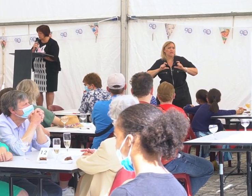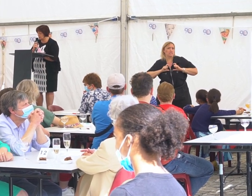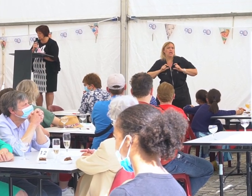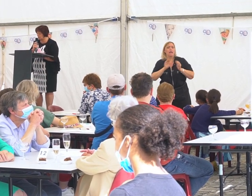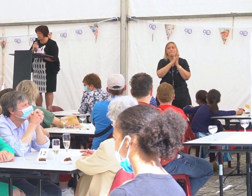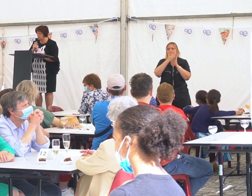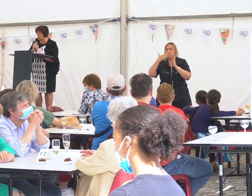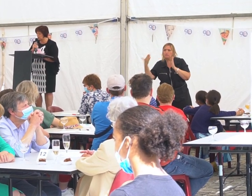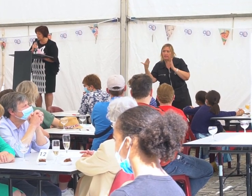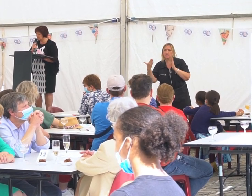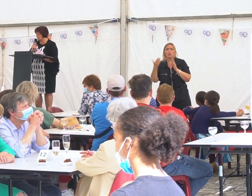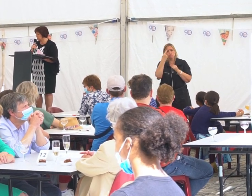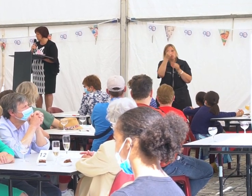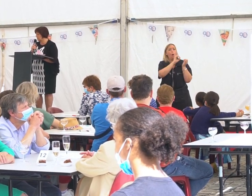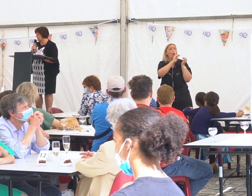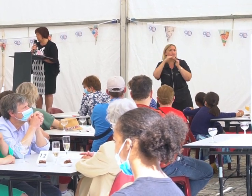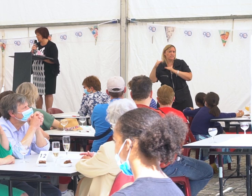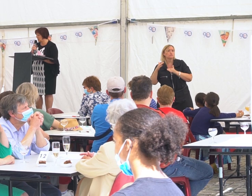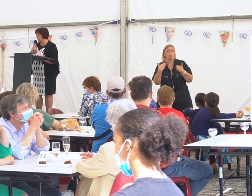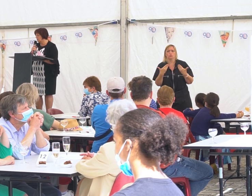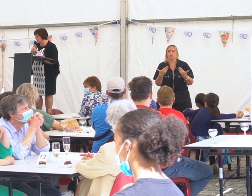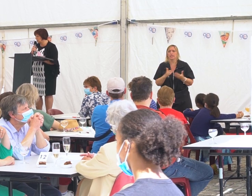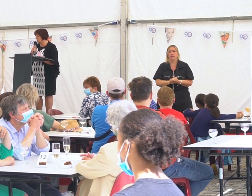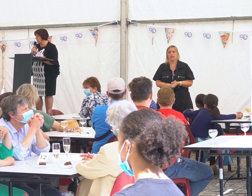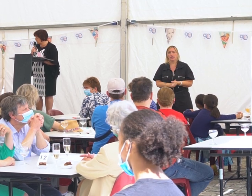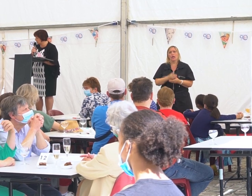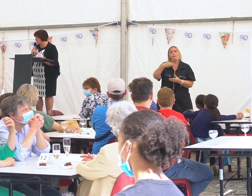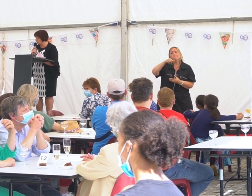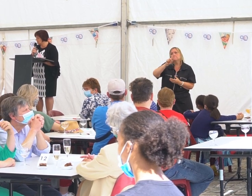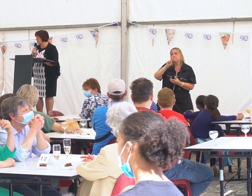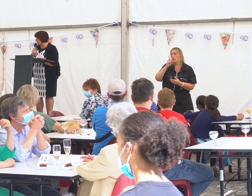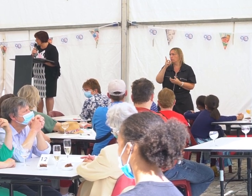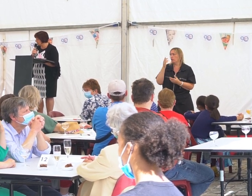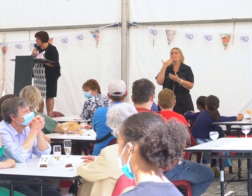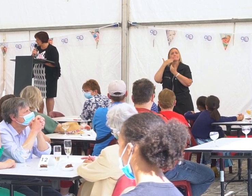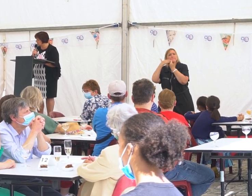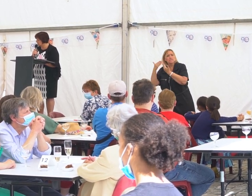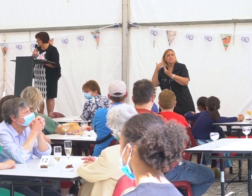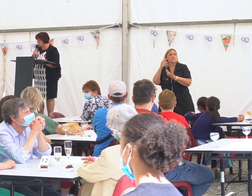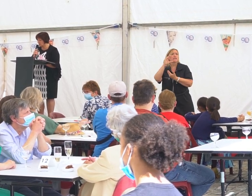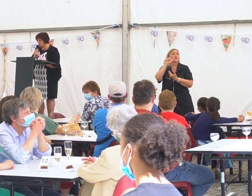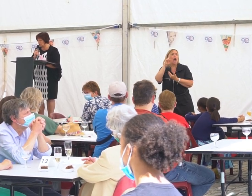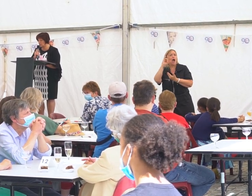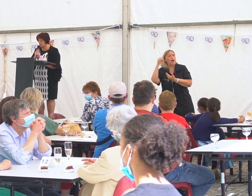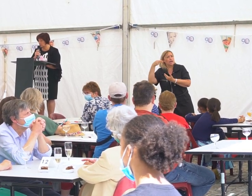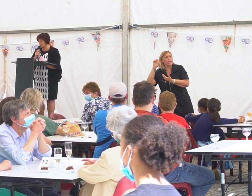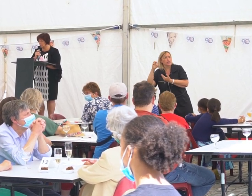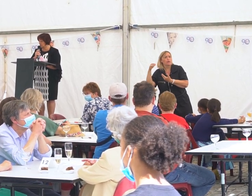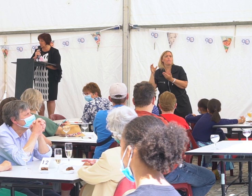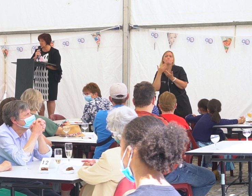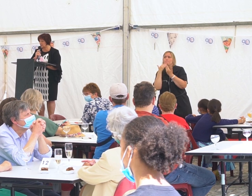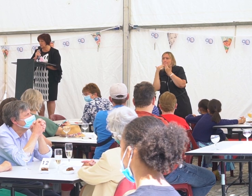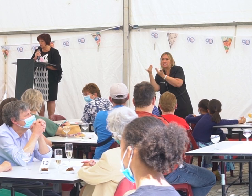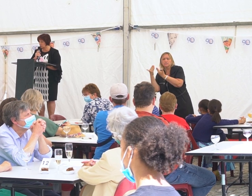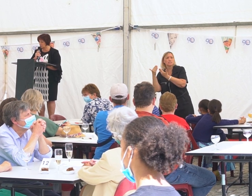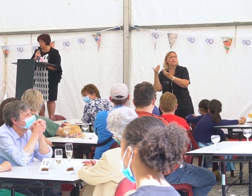Réseau des bibliothèques publiques pour l'organisation de l'événement. Maud, merci beaucoup. Karine, merci. Merci à toute votre équipe.